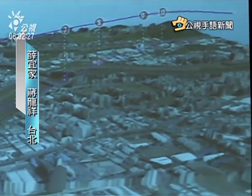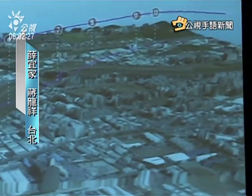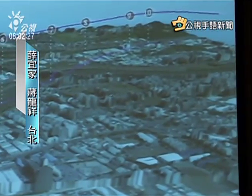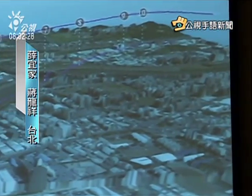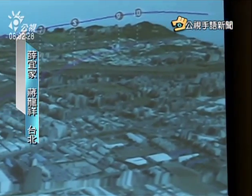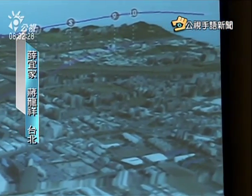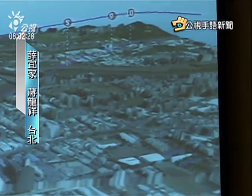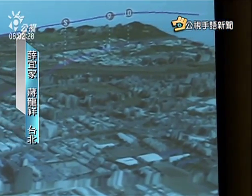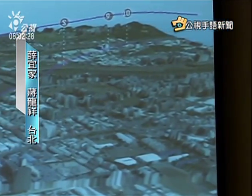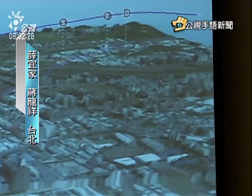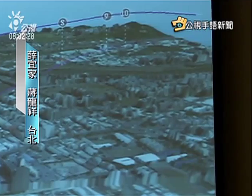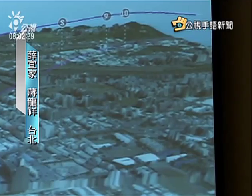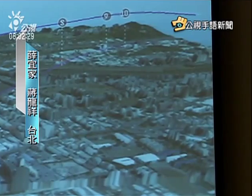家蒋龙翔台报道。